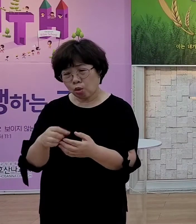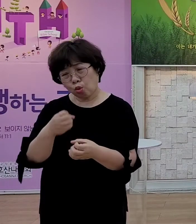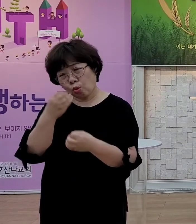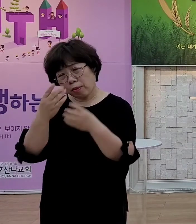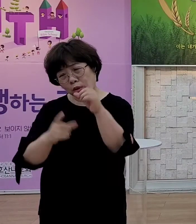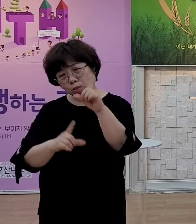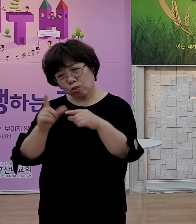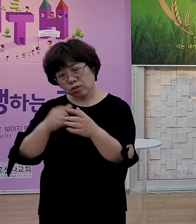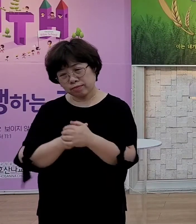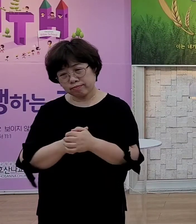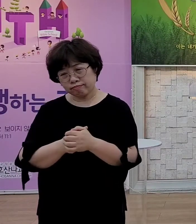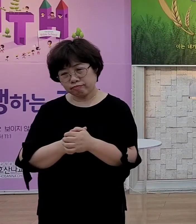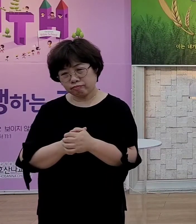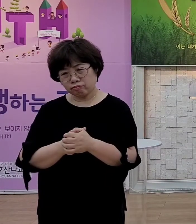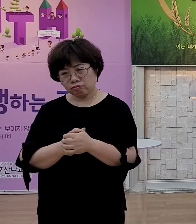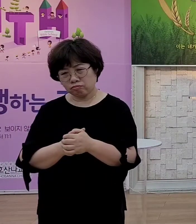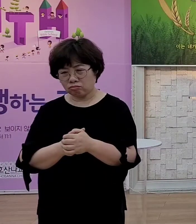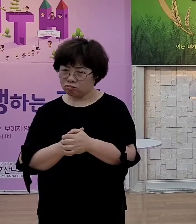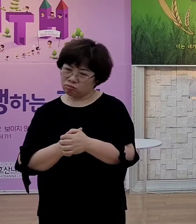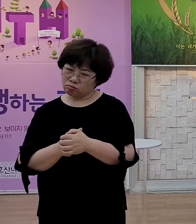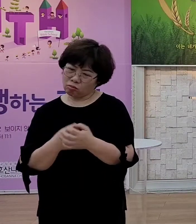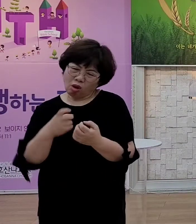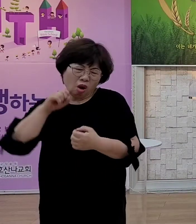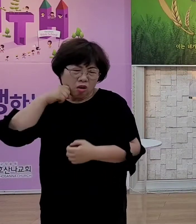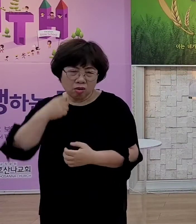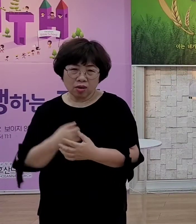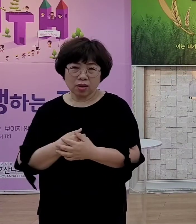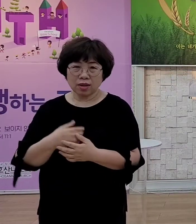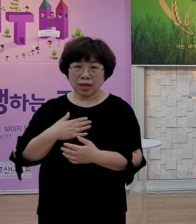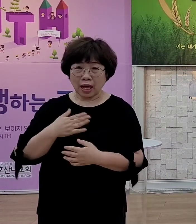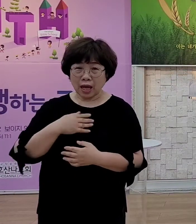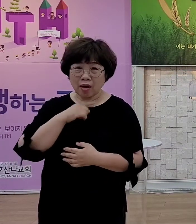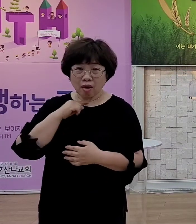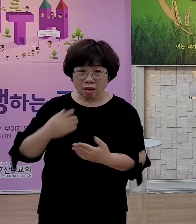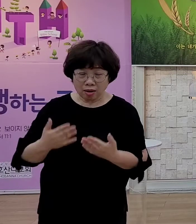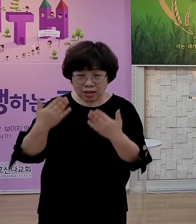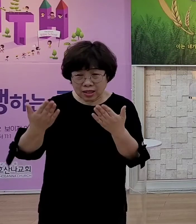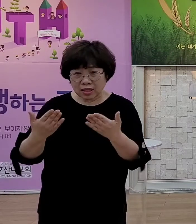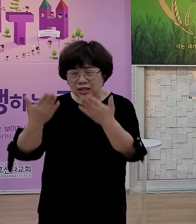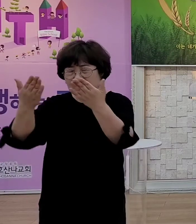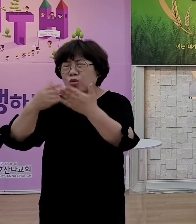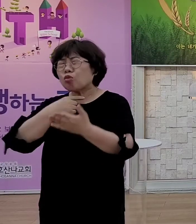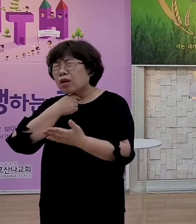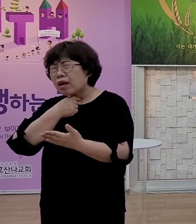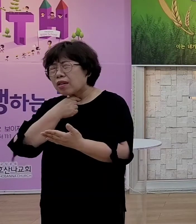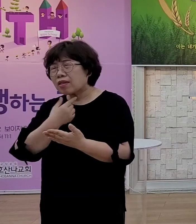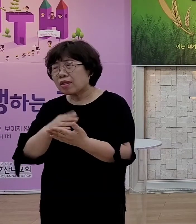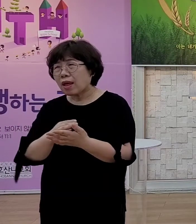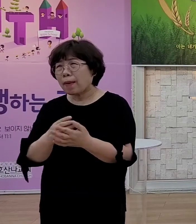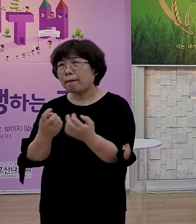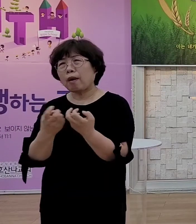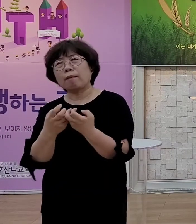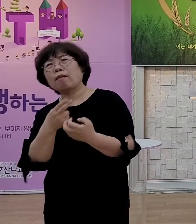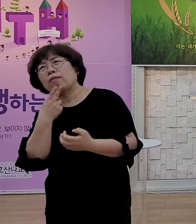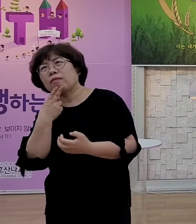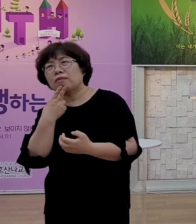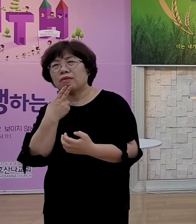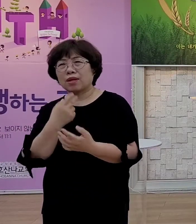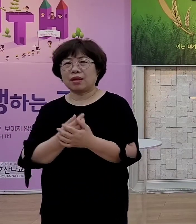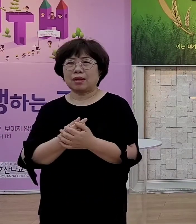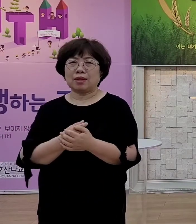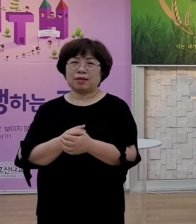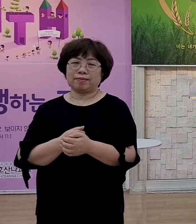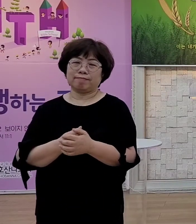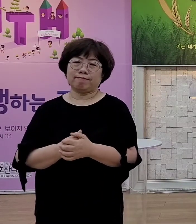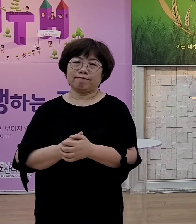그 헌신의 표를 할 수가 있겠습니까? 아니, 진짜 우리 마음은 주님 앞에 내 전부를 다 드립니다. 이게 다